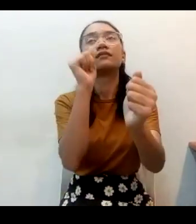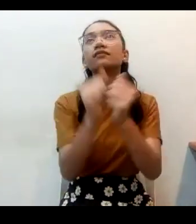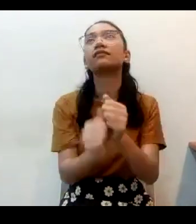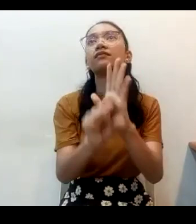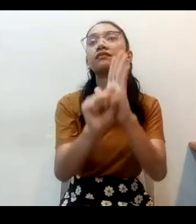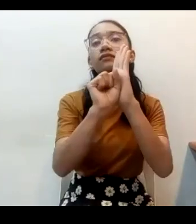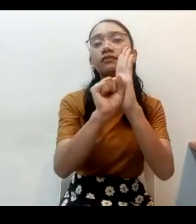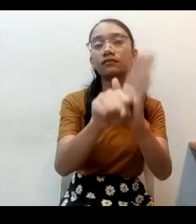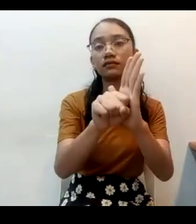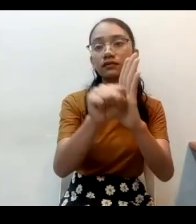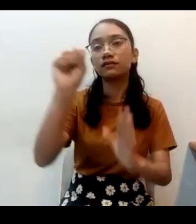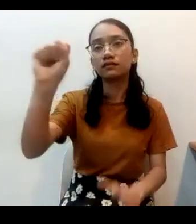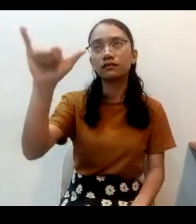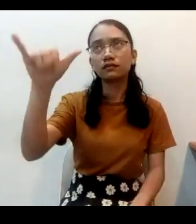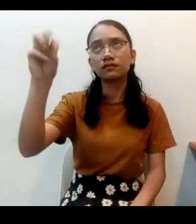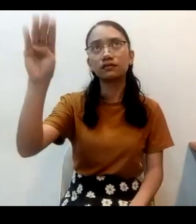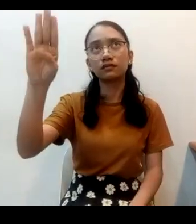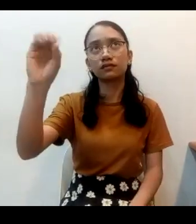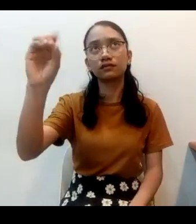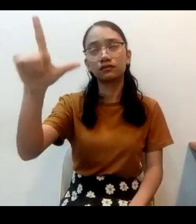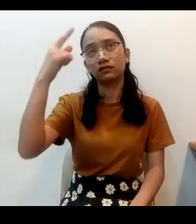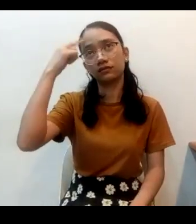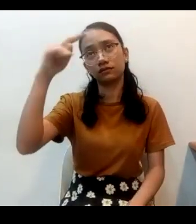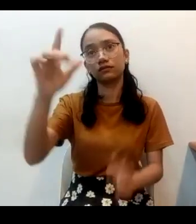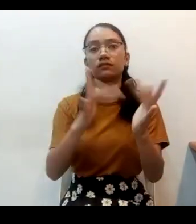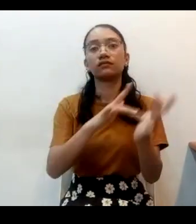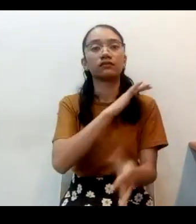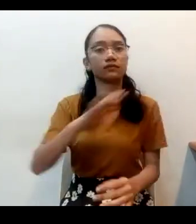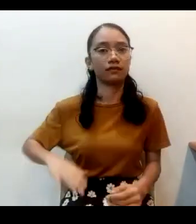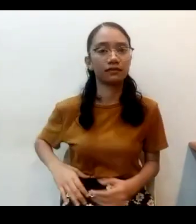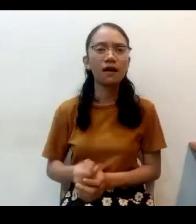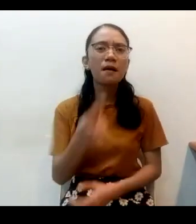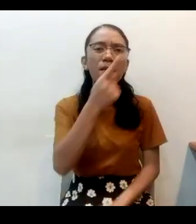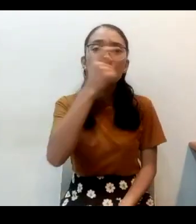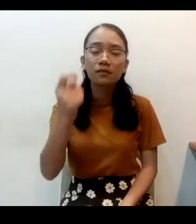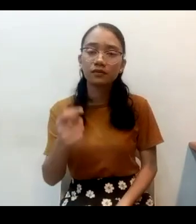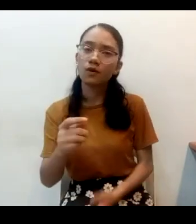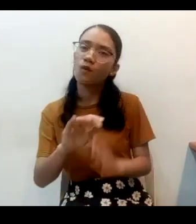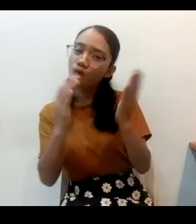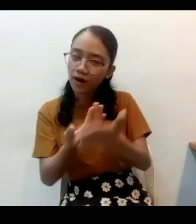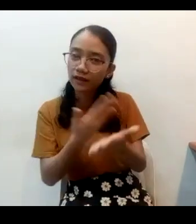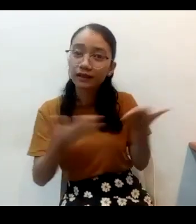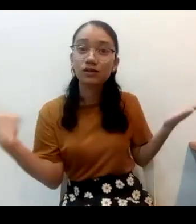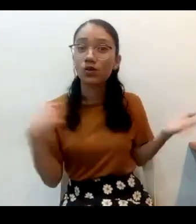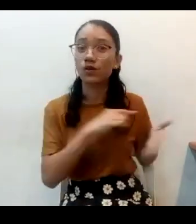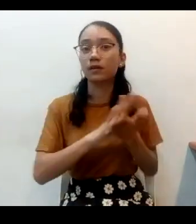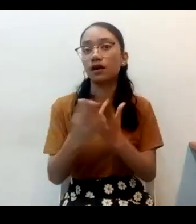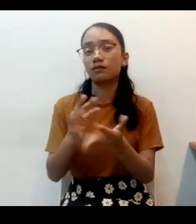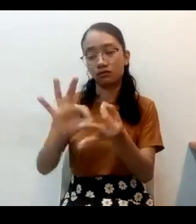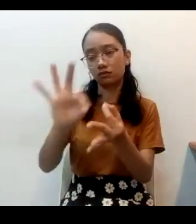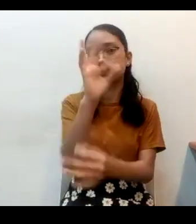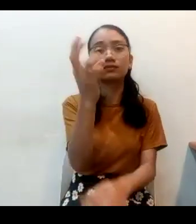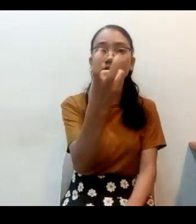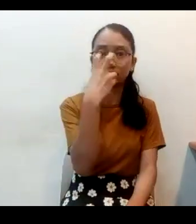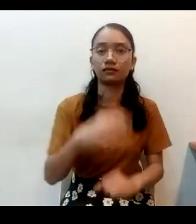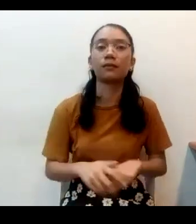Cristo. Because of the worldly things, we became the spiritual blind. Dahil sa mga sanlibutan mga bagay, tayo po yung naging mga spiritual na bulag. But